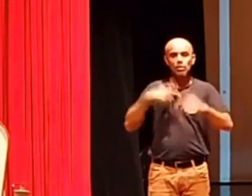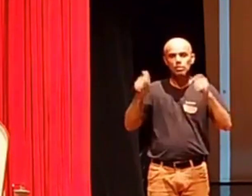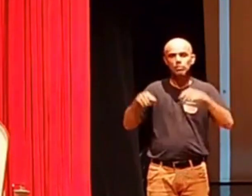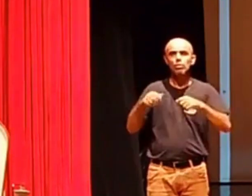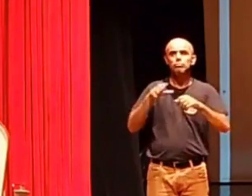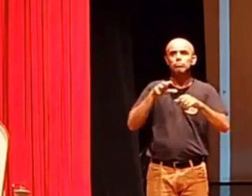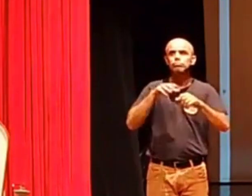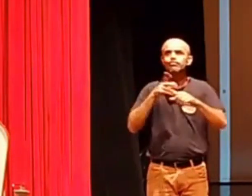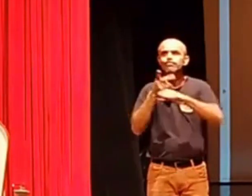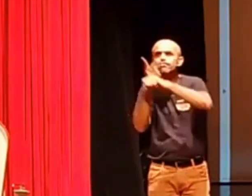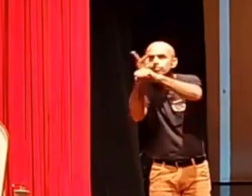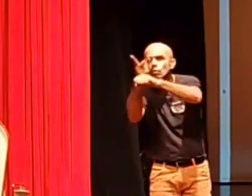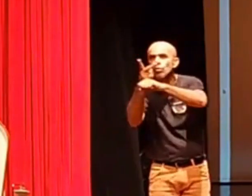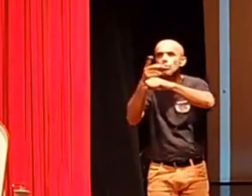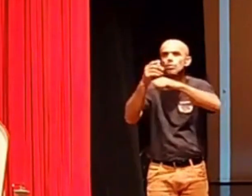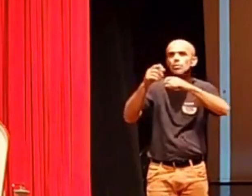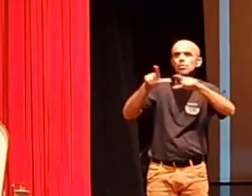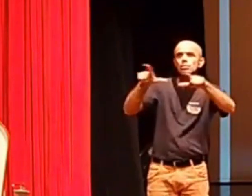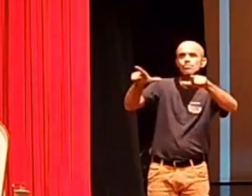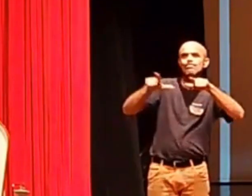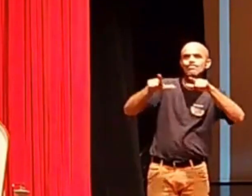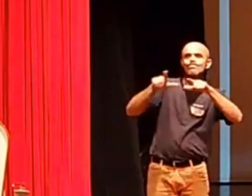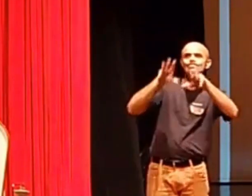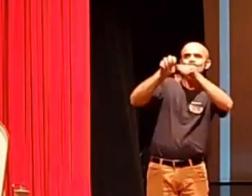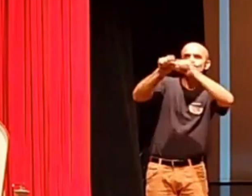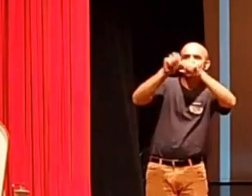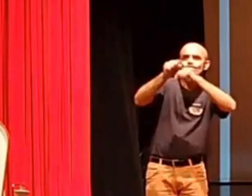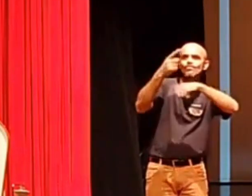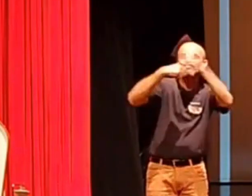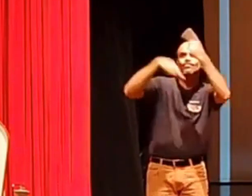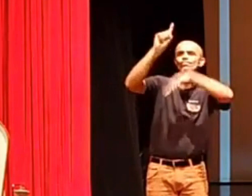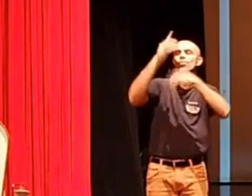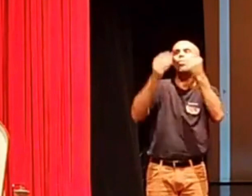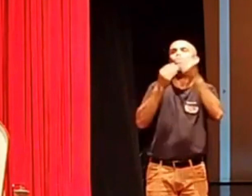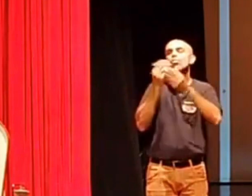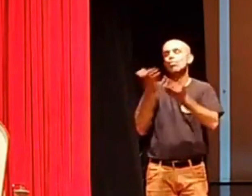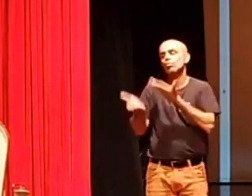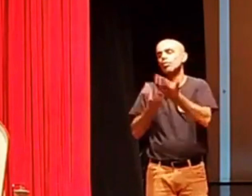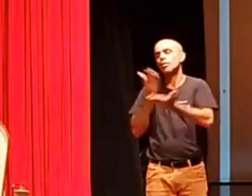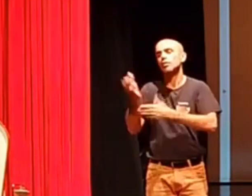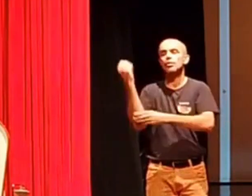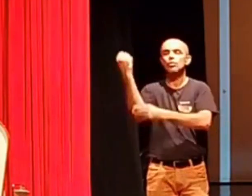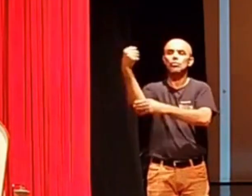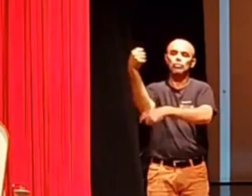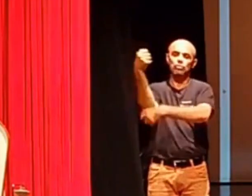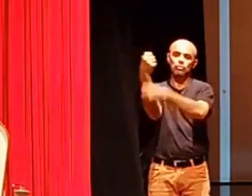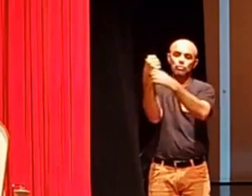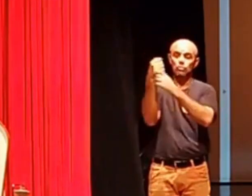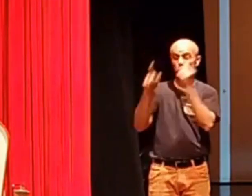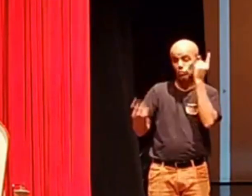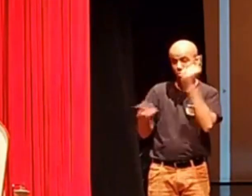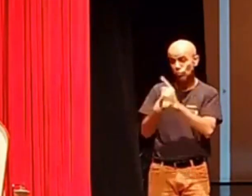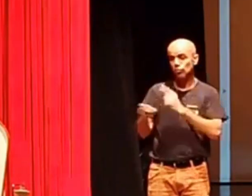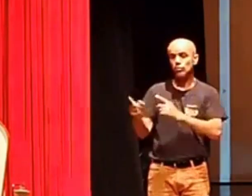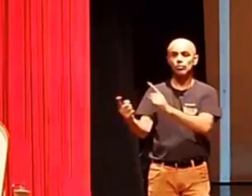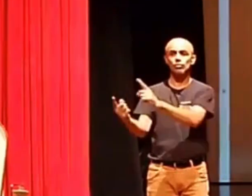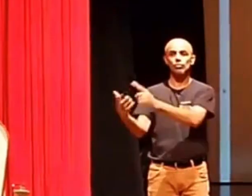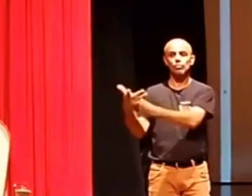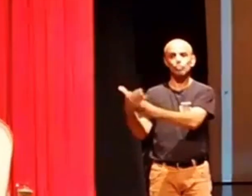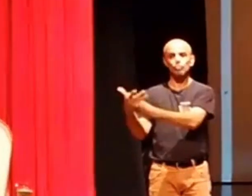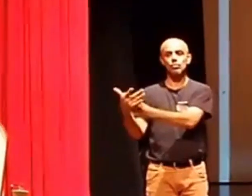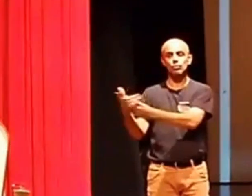para se aperfeiçoar e saber devidamente como tratar uma escoliose quando aparecer um paciente.